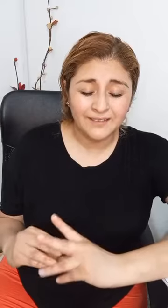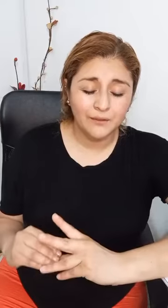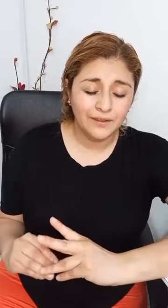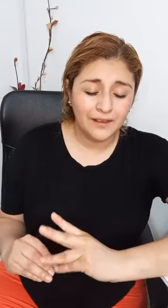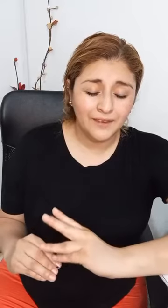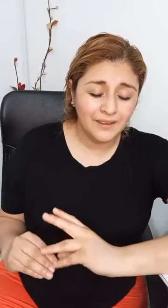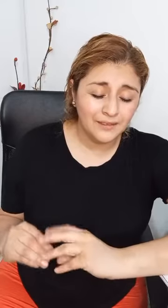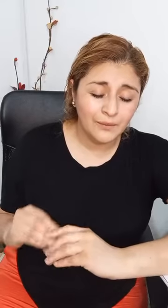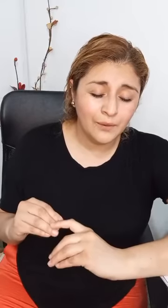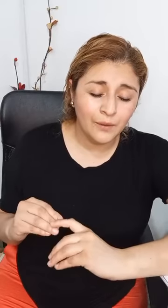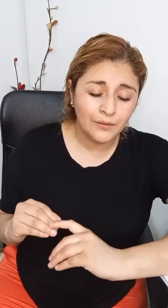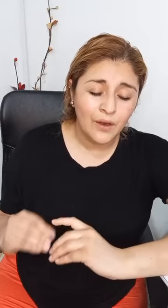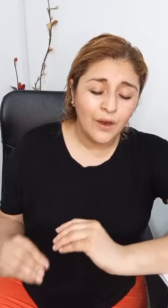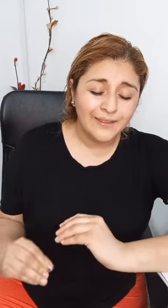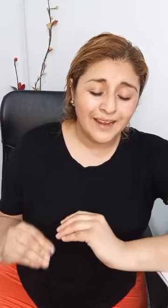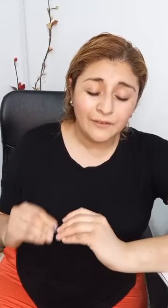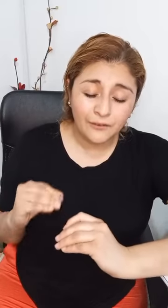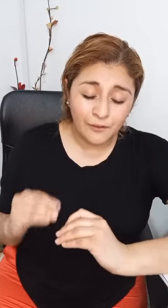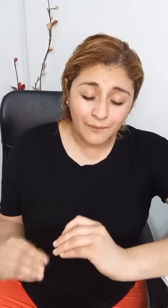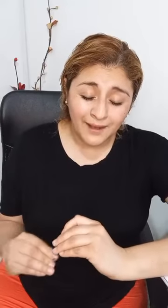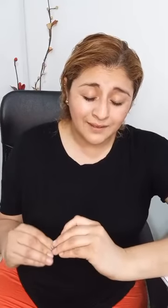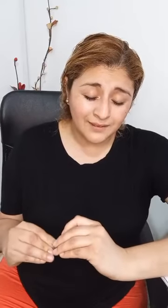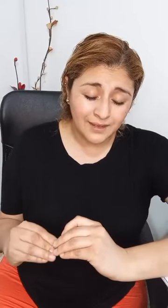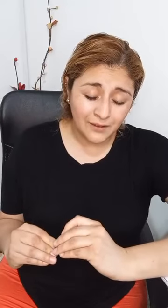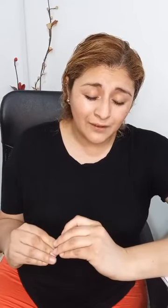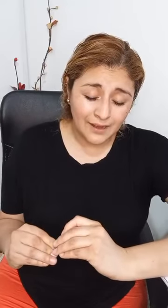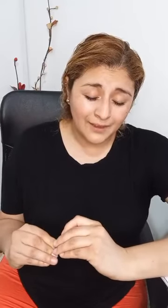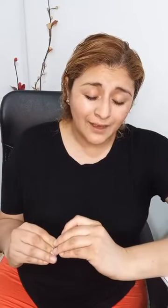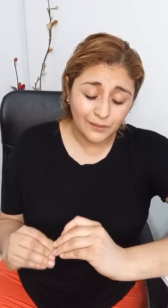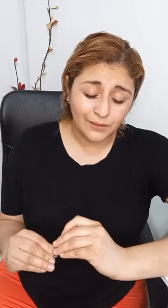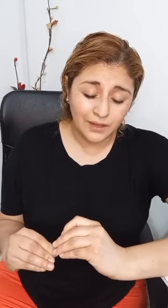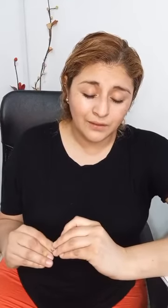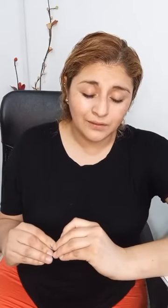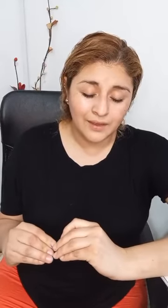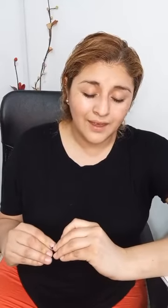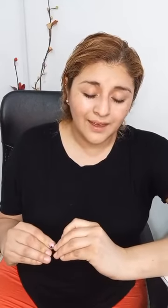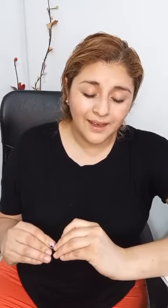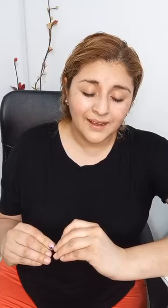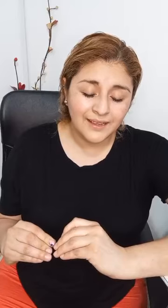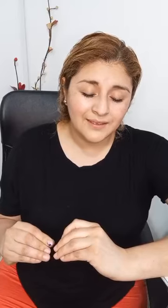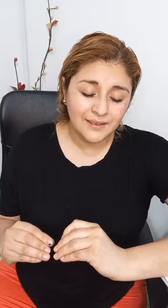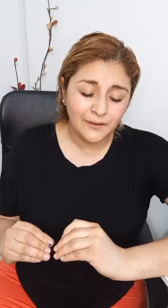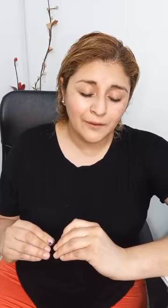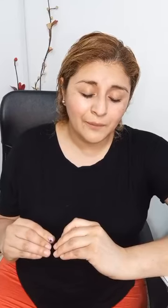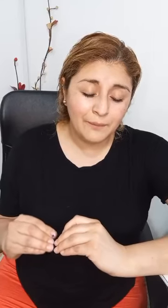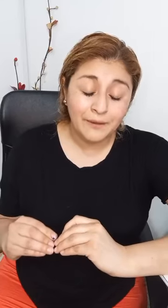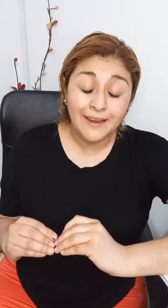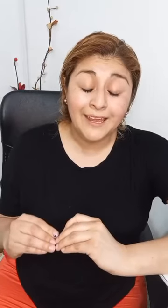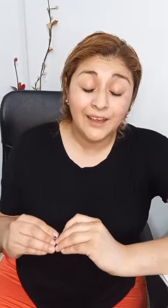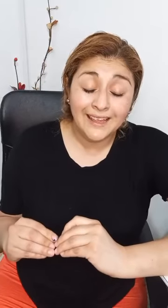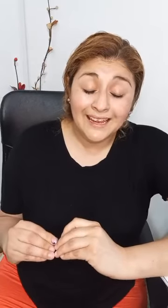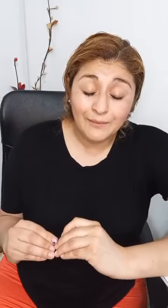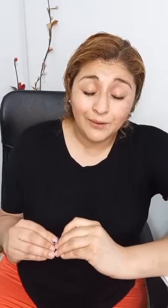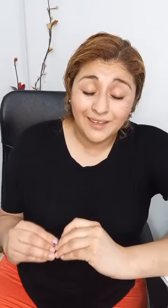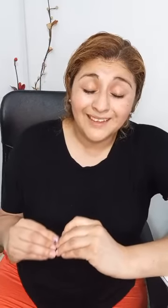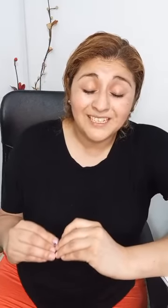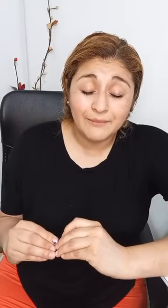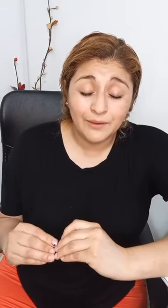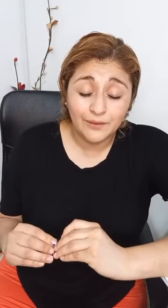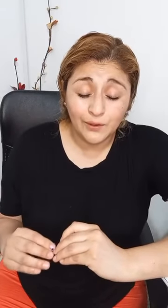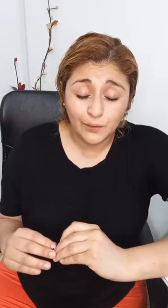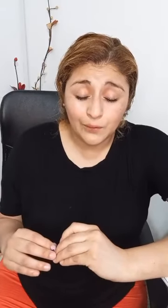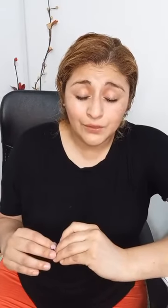trabajás en nuestras vidas. Y cómo vos transformás, señor, la vida de tus hijos. Gracias, señor, por el privilegio que tenemos